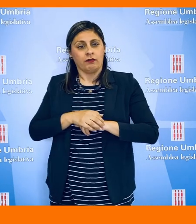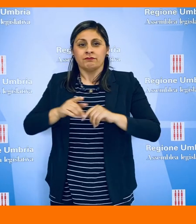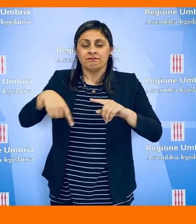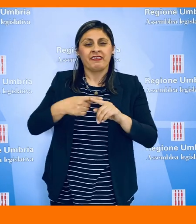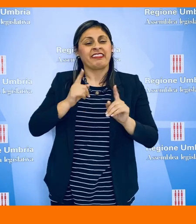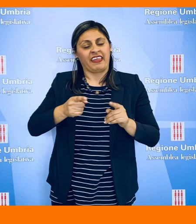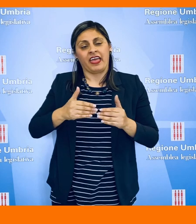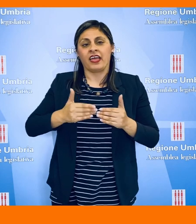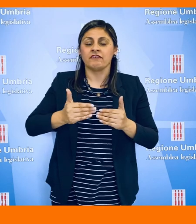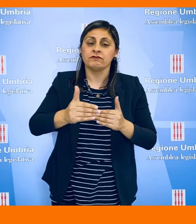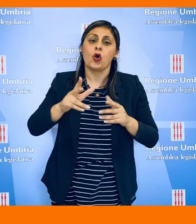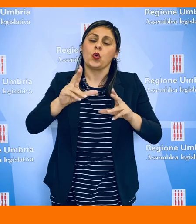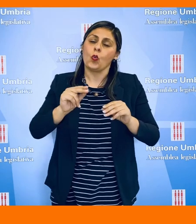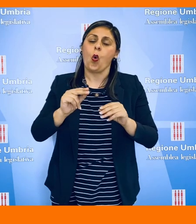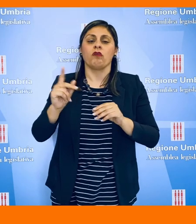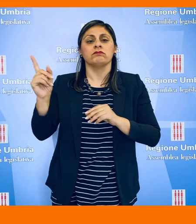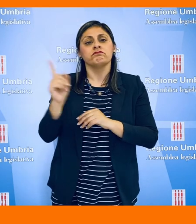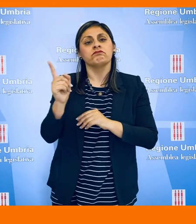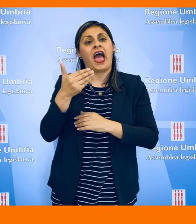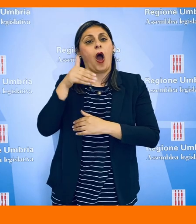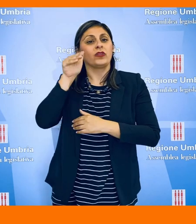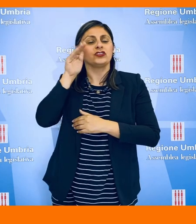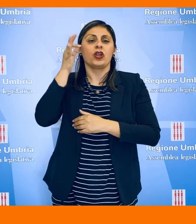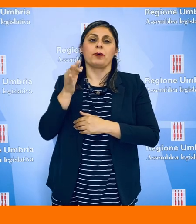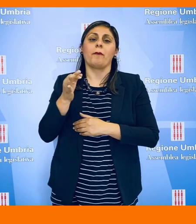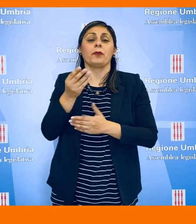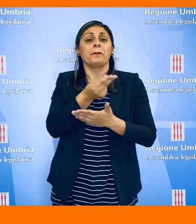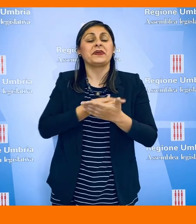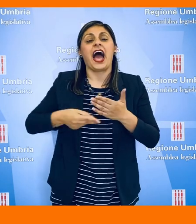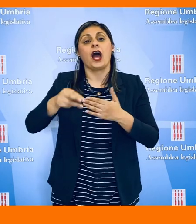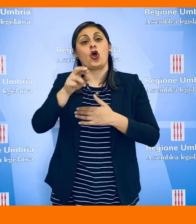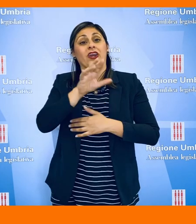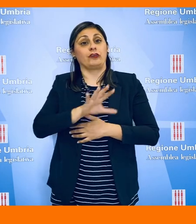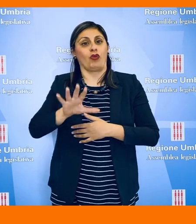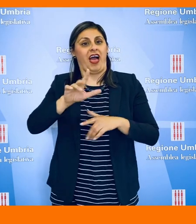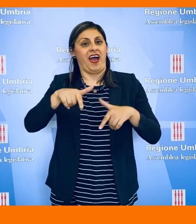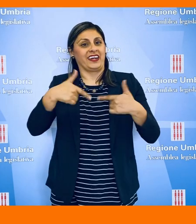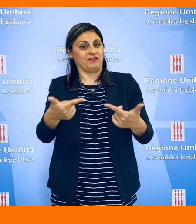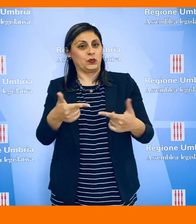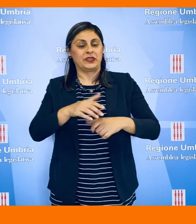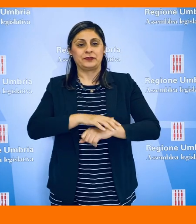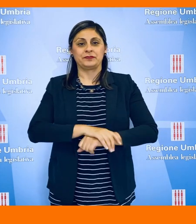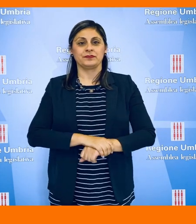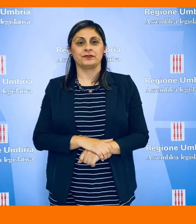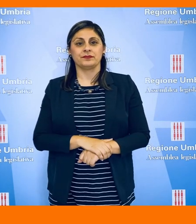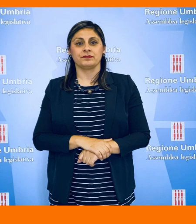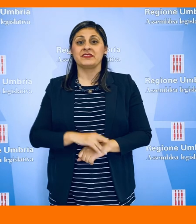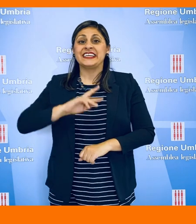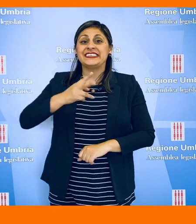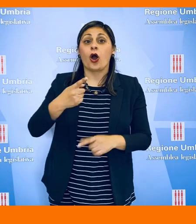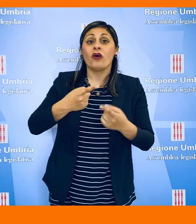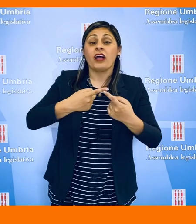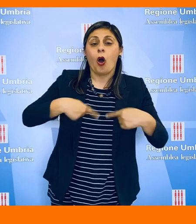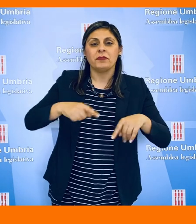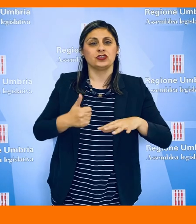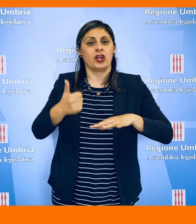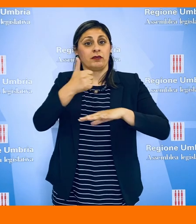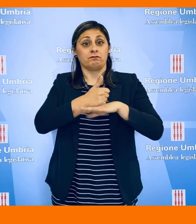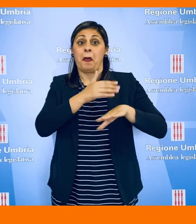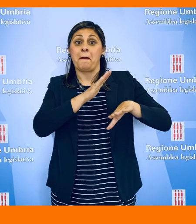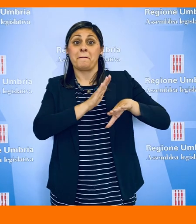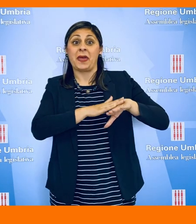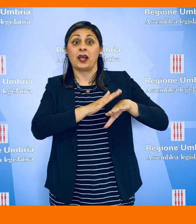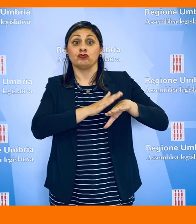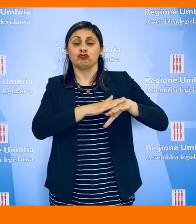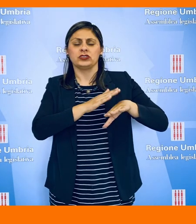anche nuove audizioni sul piano regionale dei rifiuti. Riunione della seconda commissione presieduta